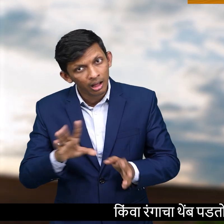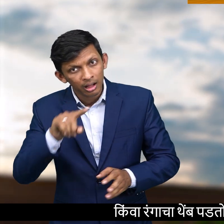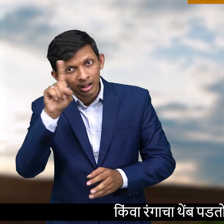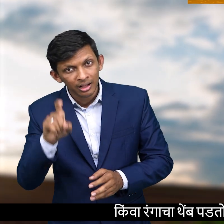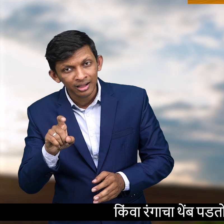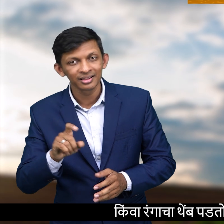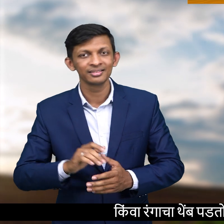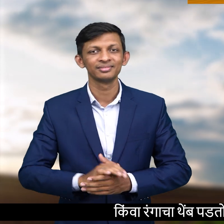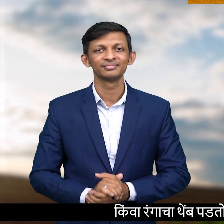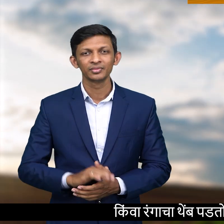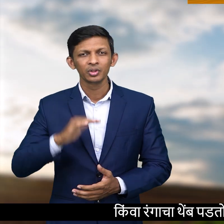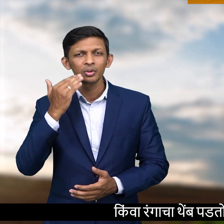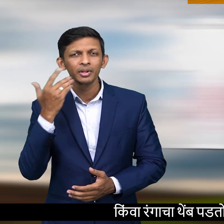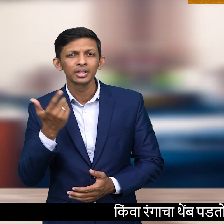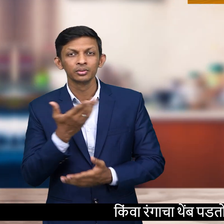निघून जाते का?